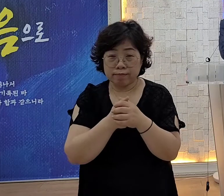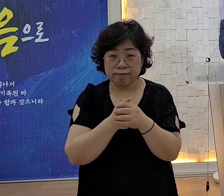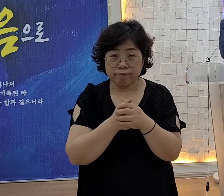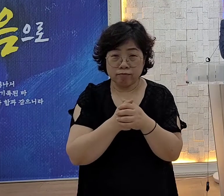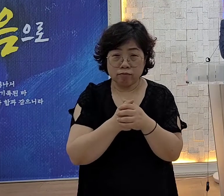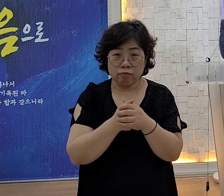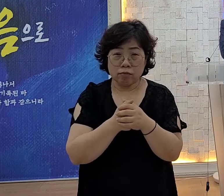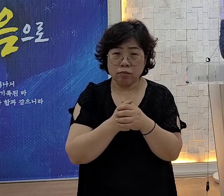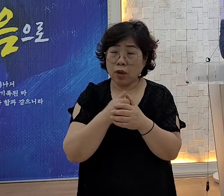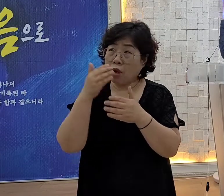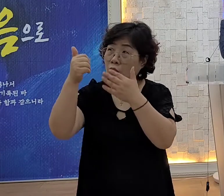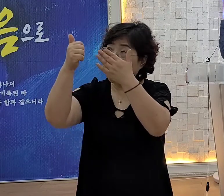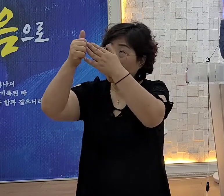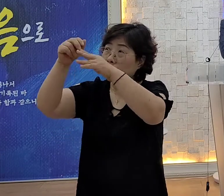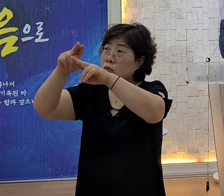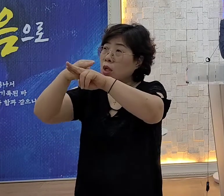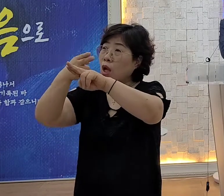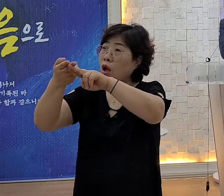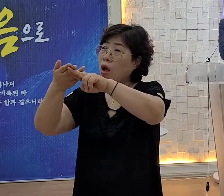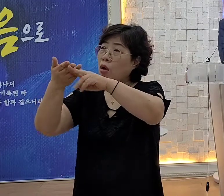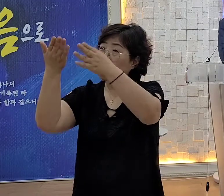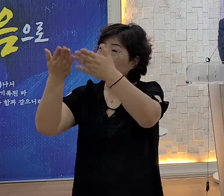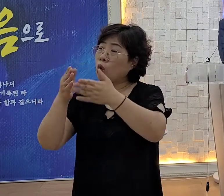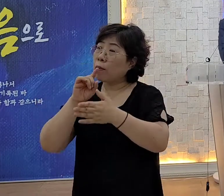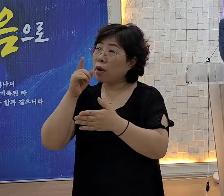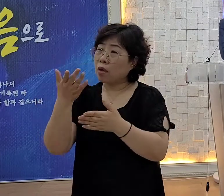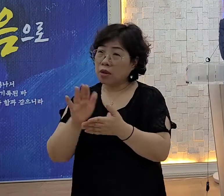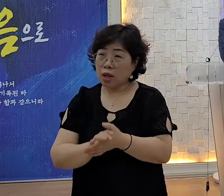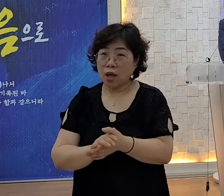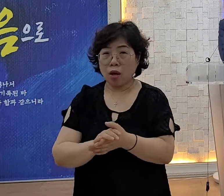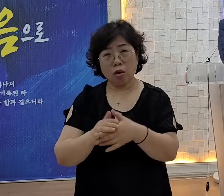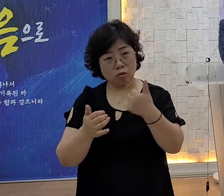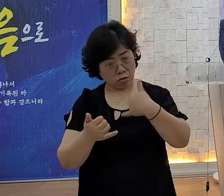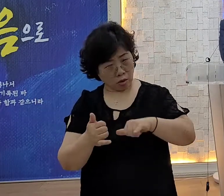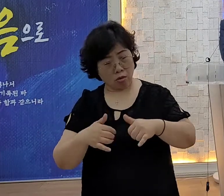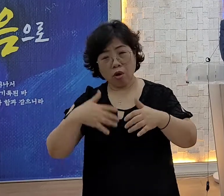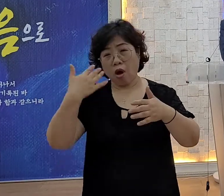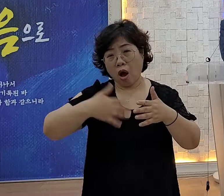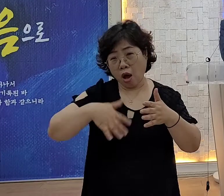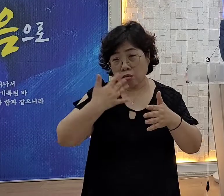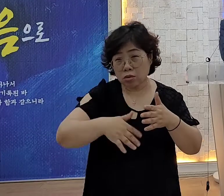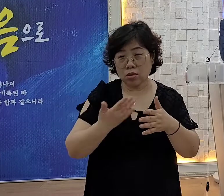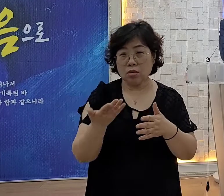상급 말합니까? 이 말. 나한테 씨를 안 주셨는데 자식을 안 주셨는데